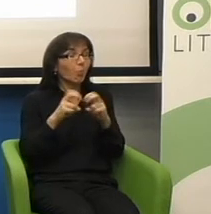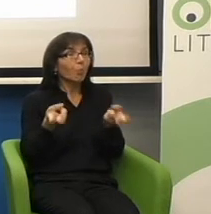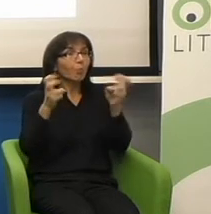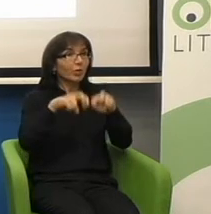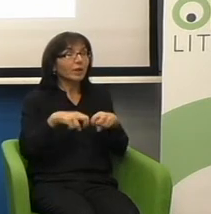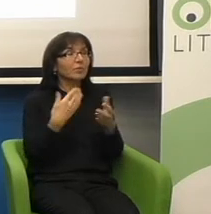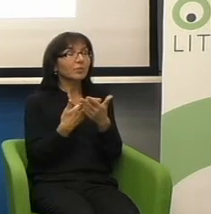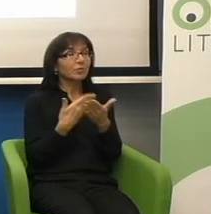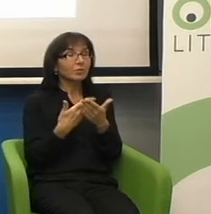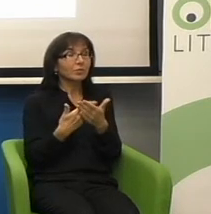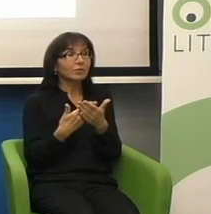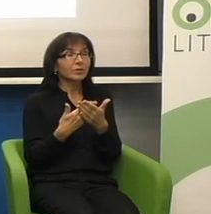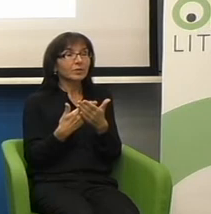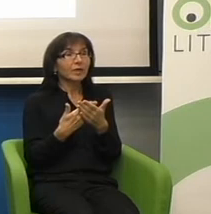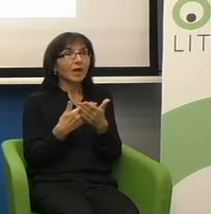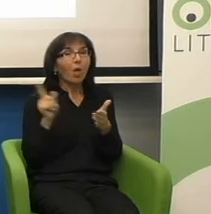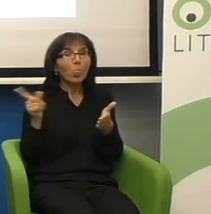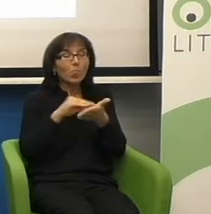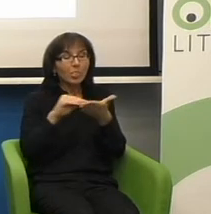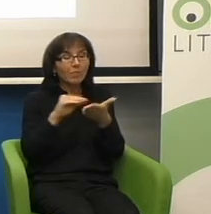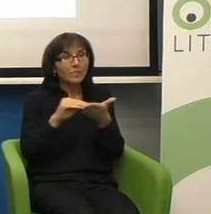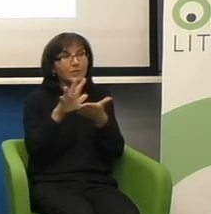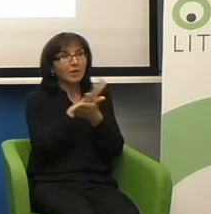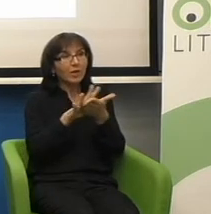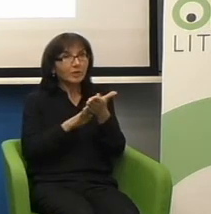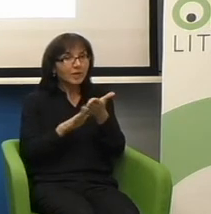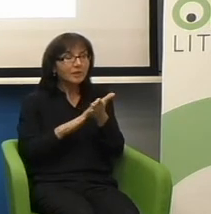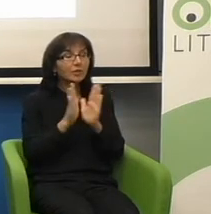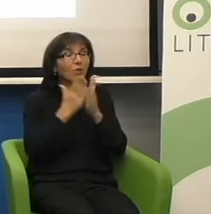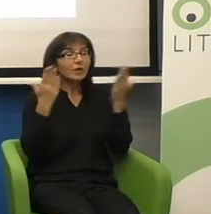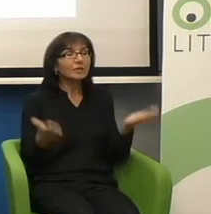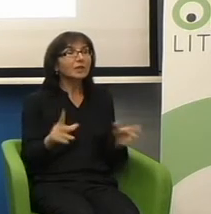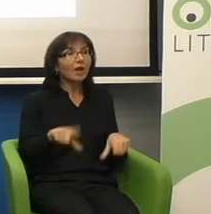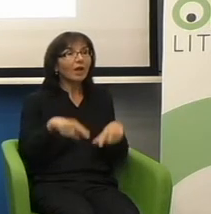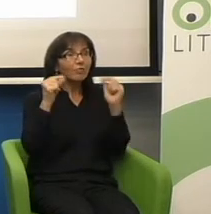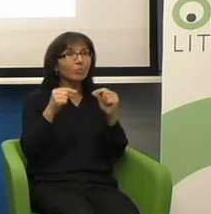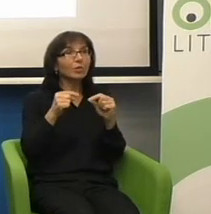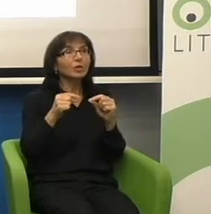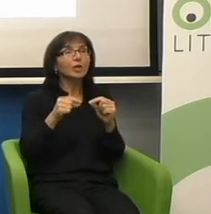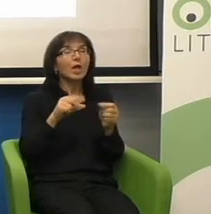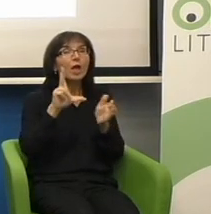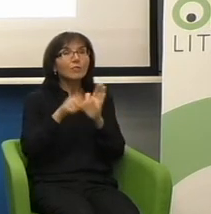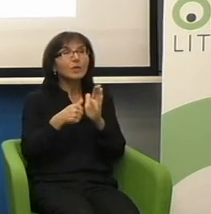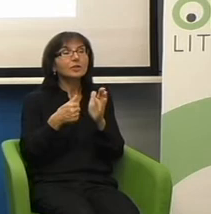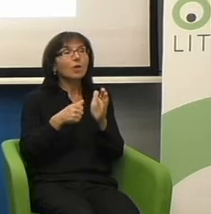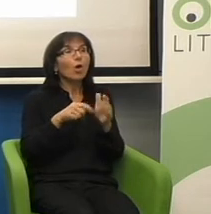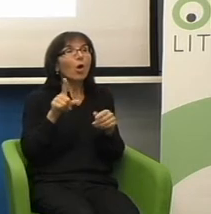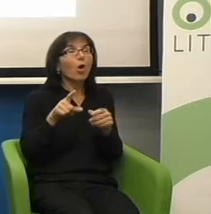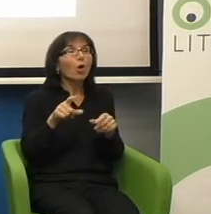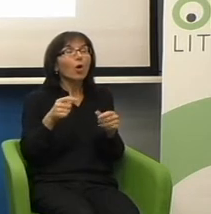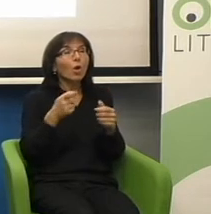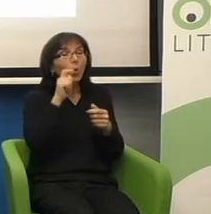że ja napisałam najpierw taki tekst do Gazety Wyborczej Trójmiasto, w której pracuję na co dzień, o ukraińskim dzieciństwie